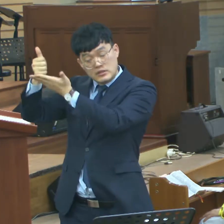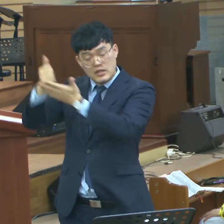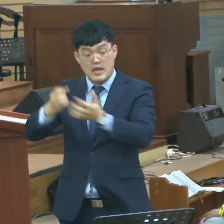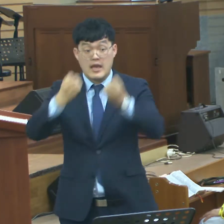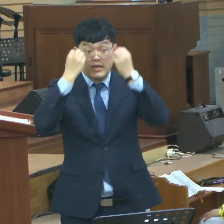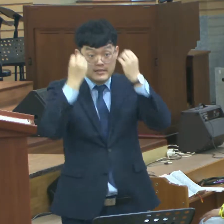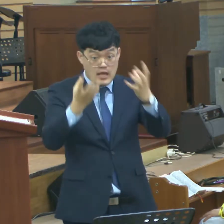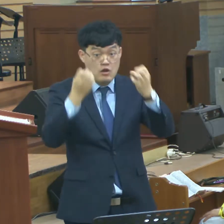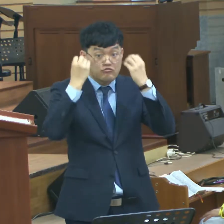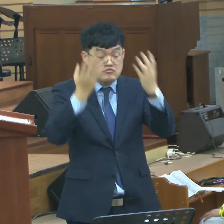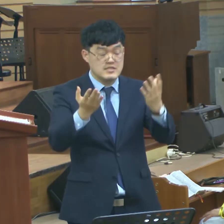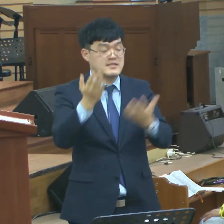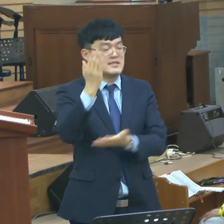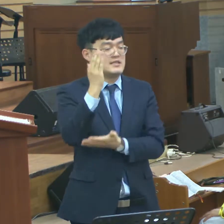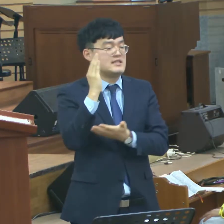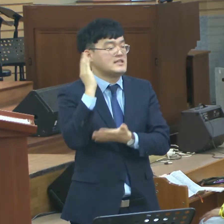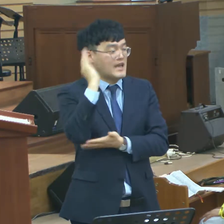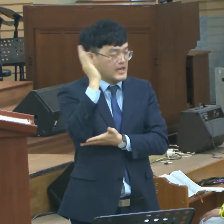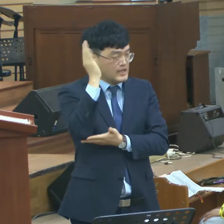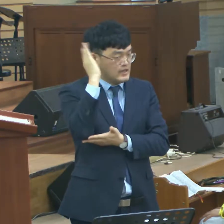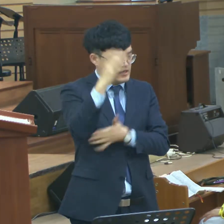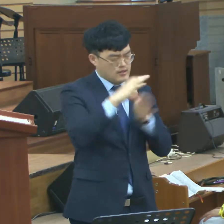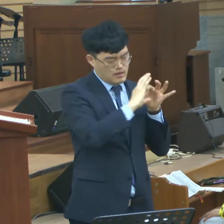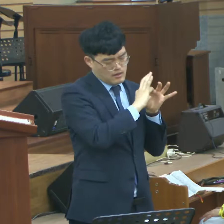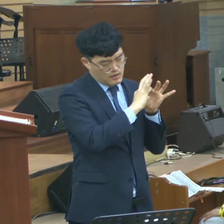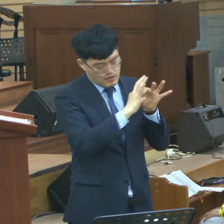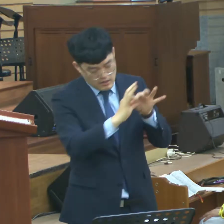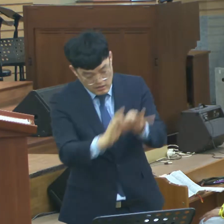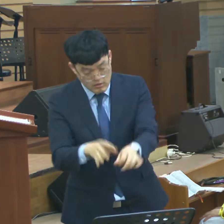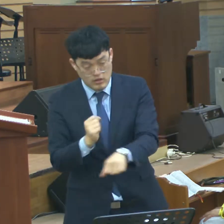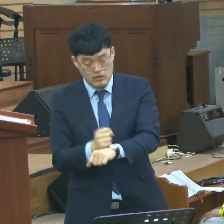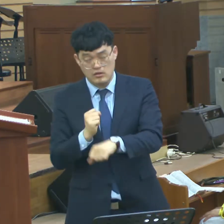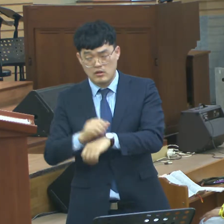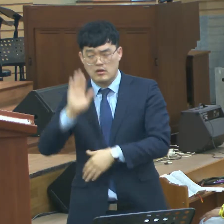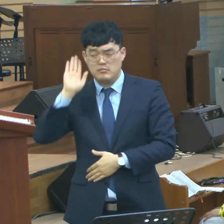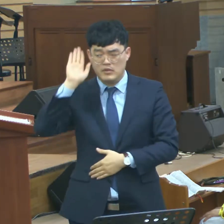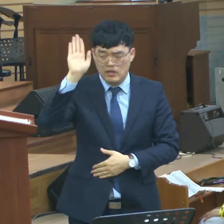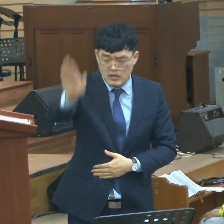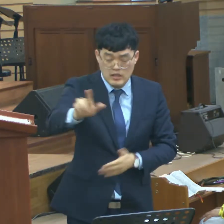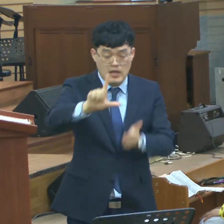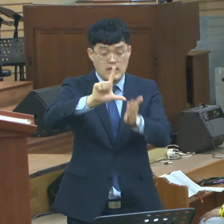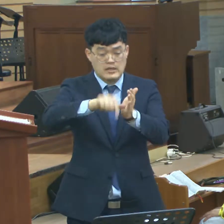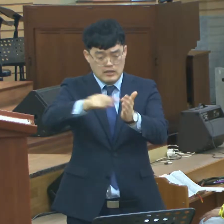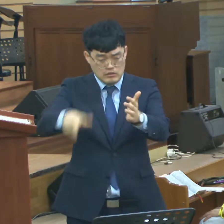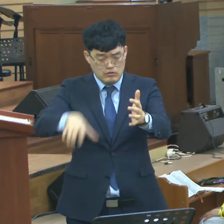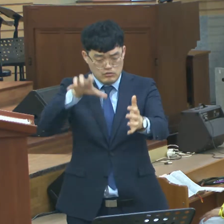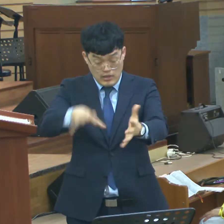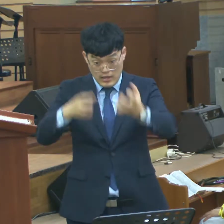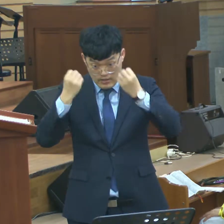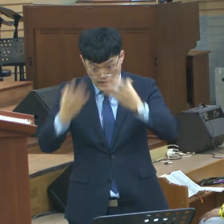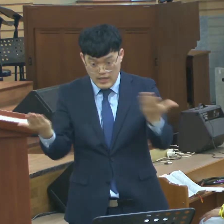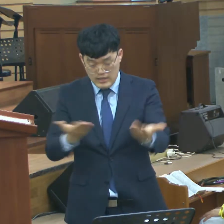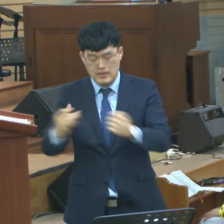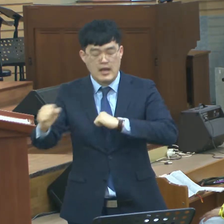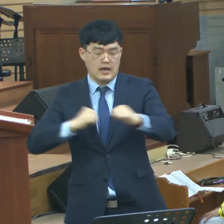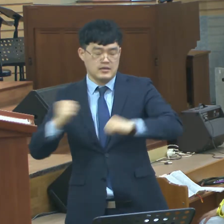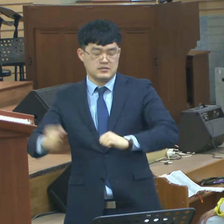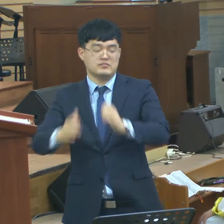계속 써내려가면서 미래의 시간 속에 새 일을 행하는 분이십니다.